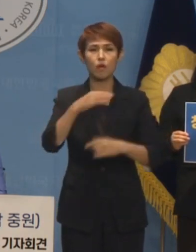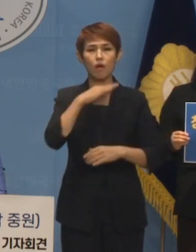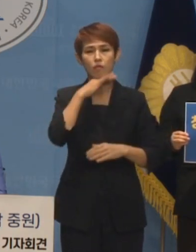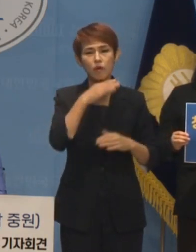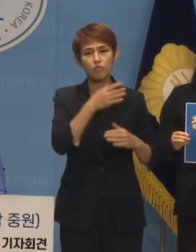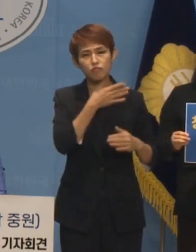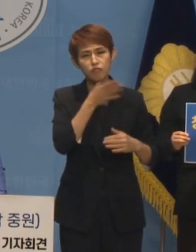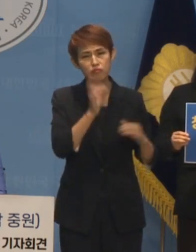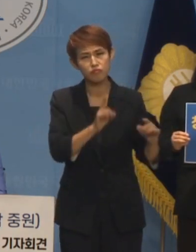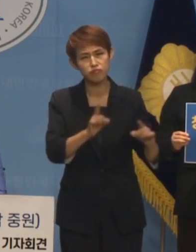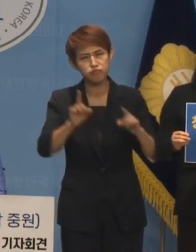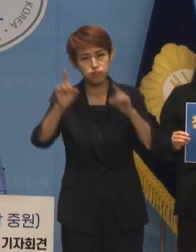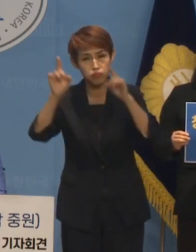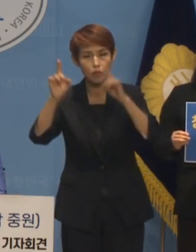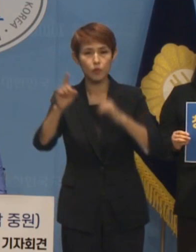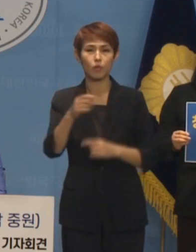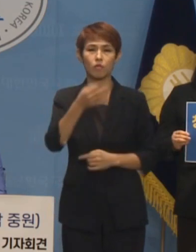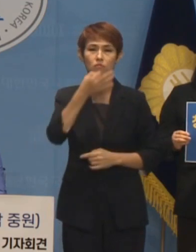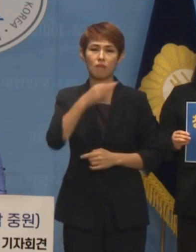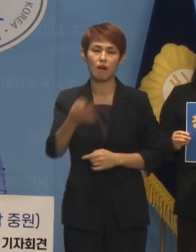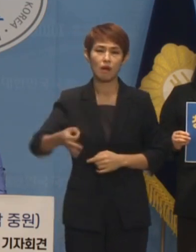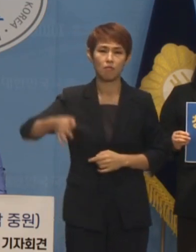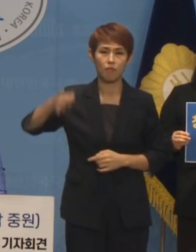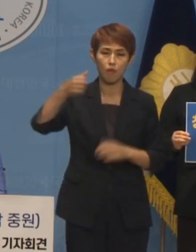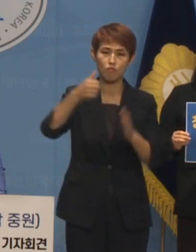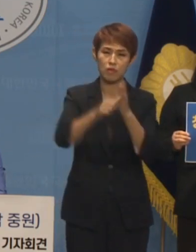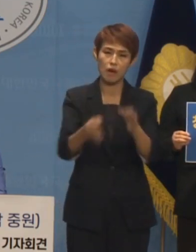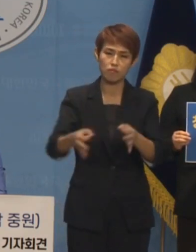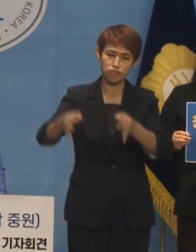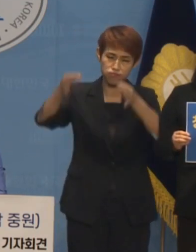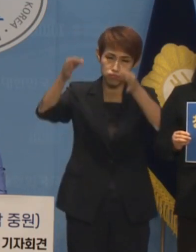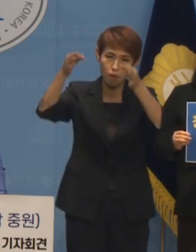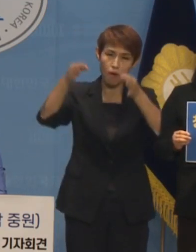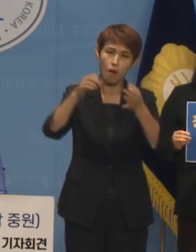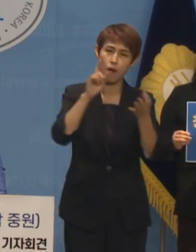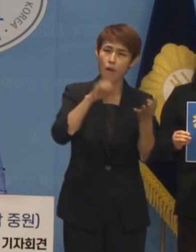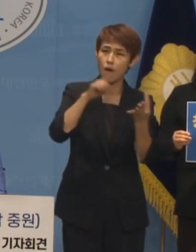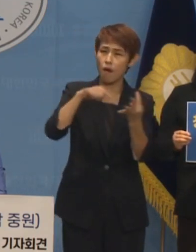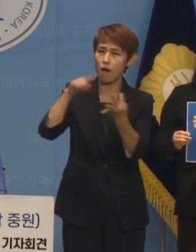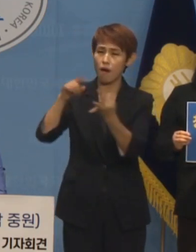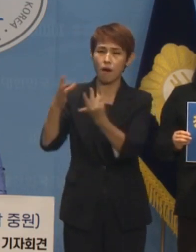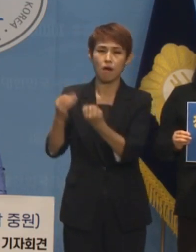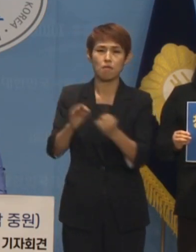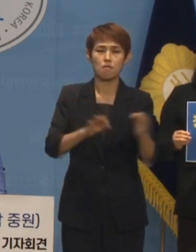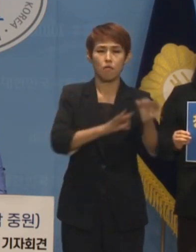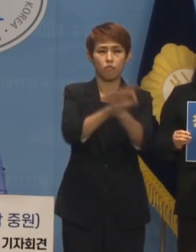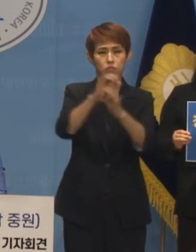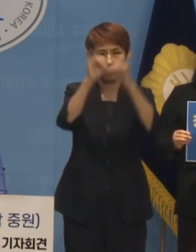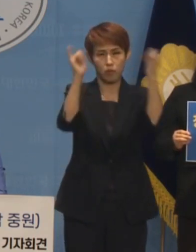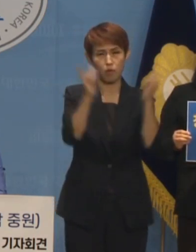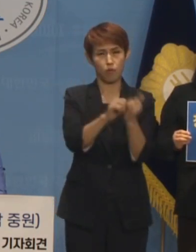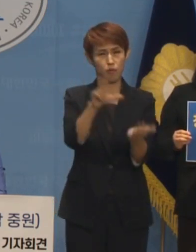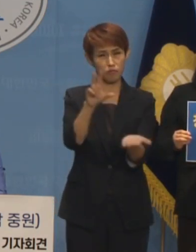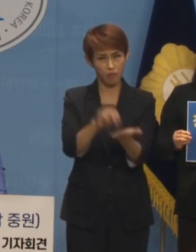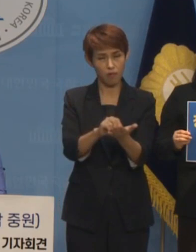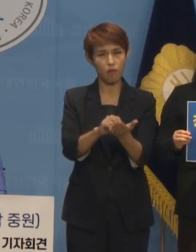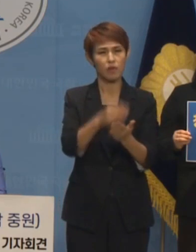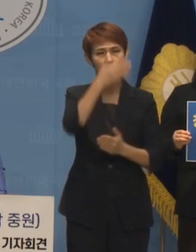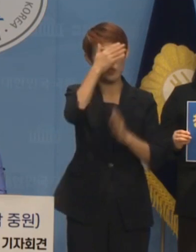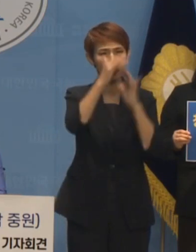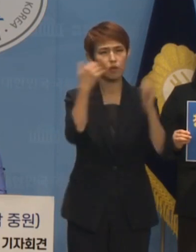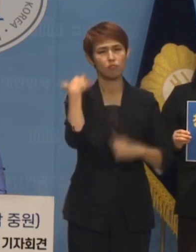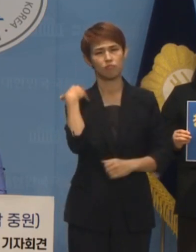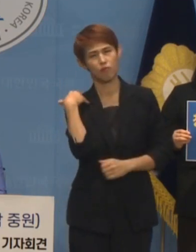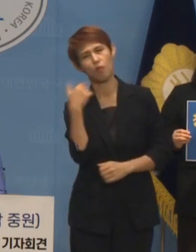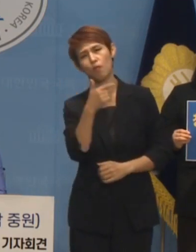변화, 고물가와 고금리 현상 등 청년을 둘러싼 사회 경제적 여건은 청년의 부담을 더욱